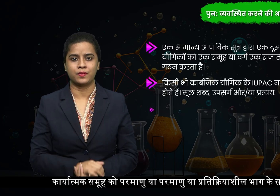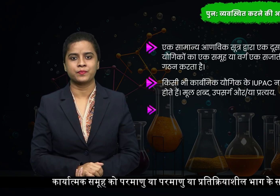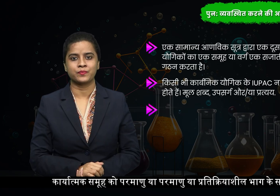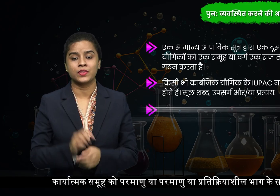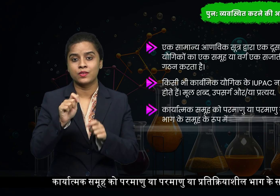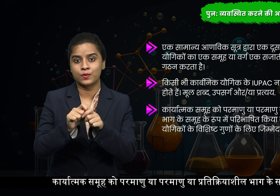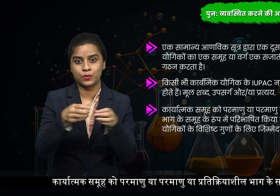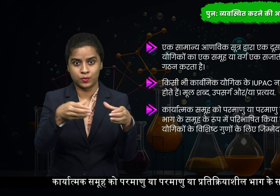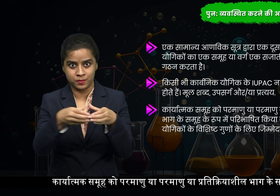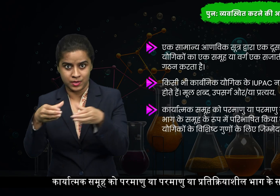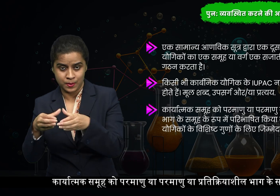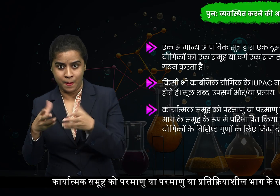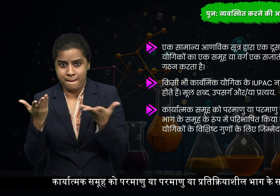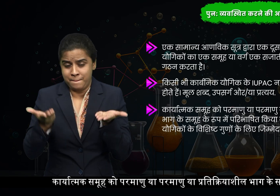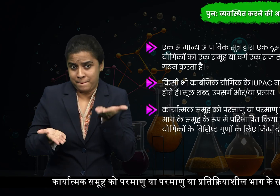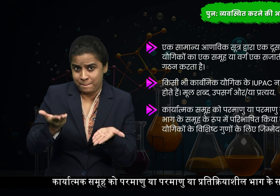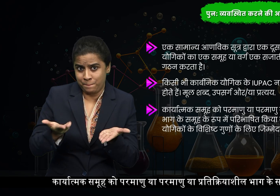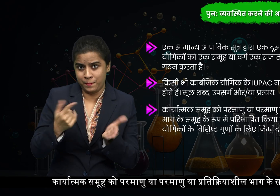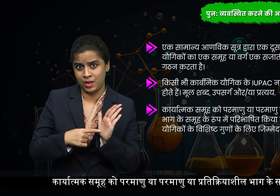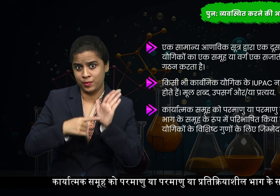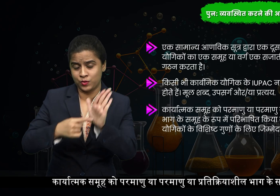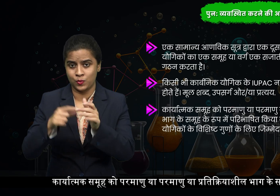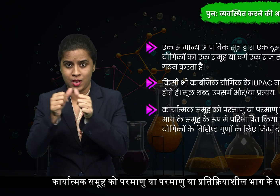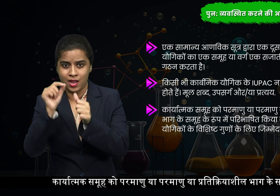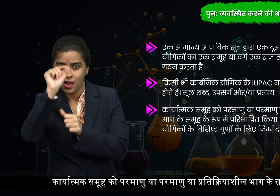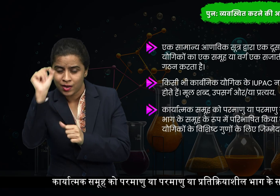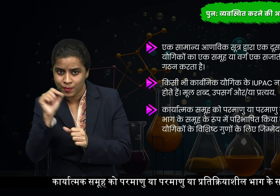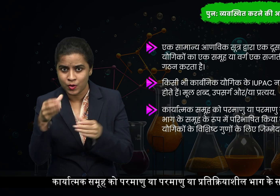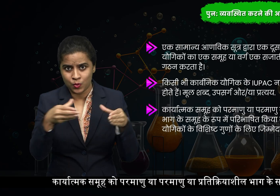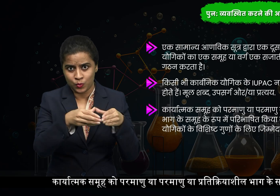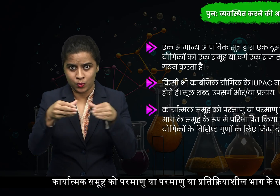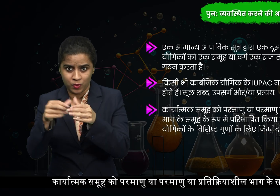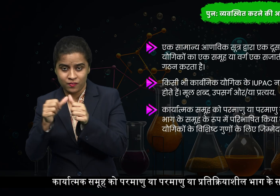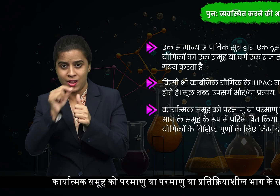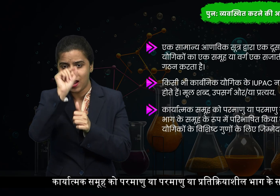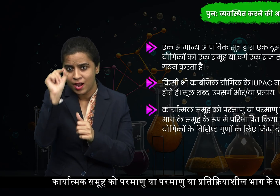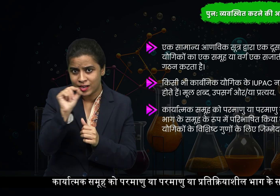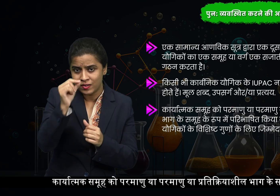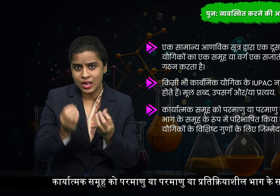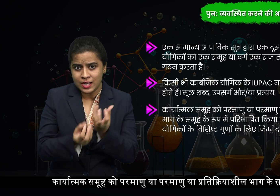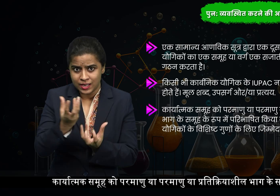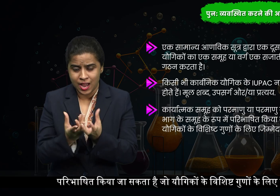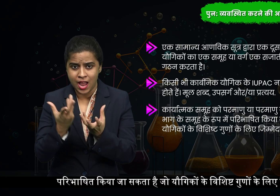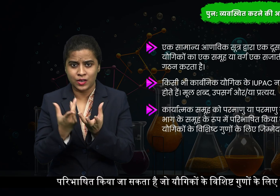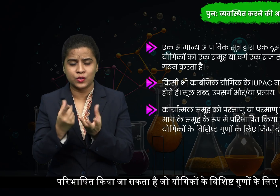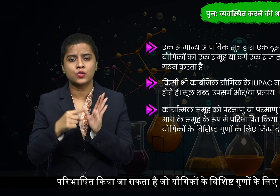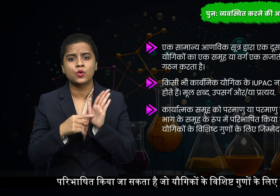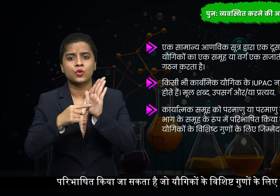कार्यात्मक समूह को परमाणु या प्रतिक्रियाशील भाग के समूह के रूप में परिभाषित किया